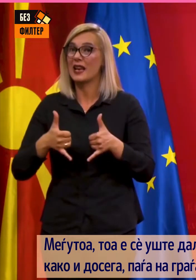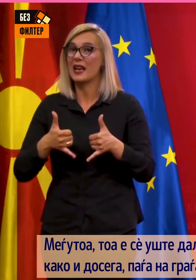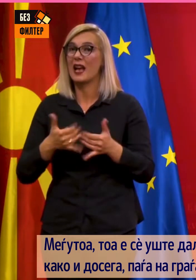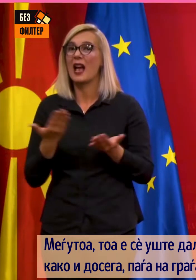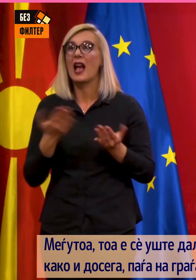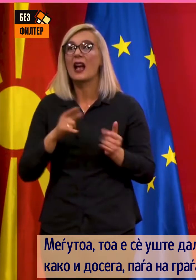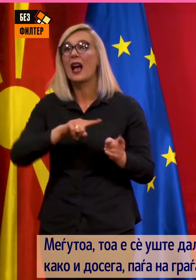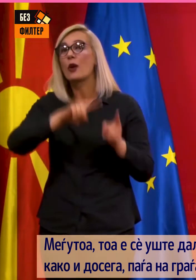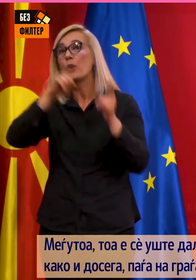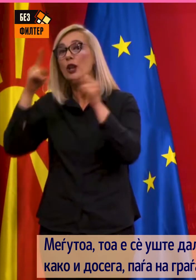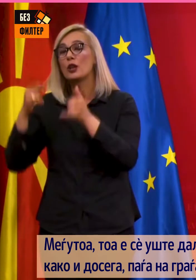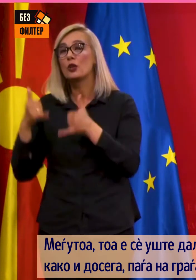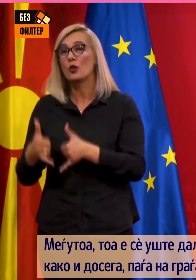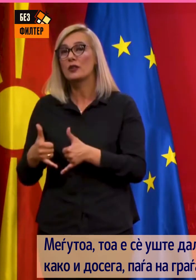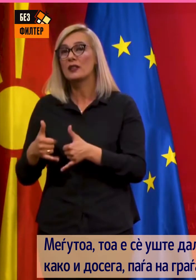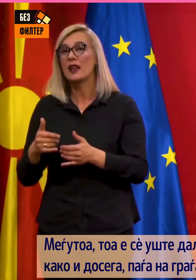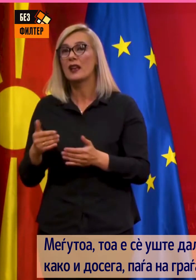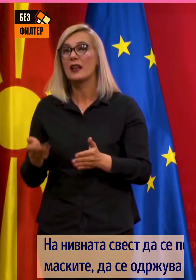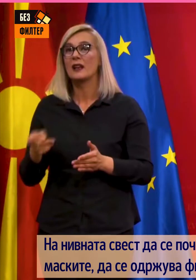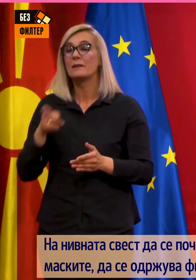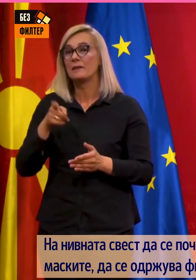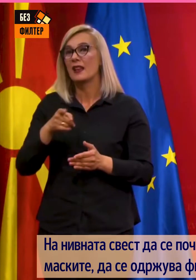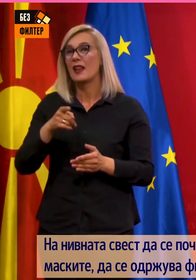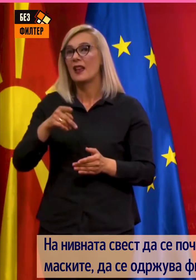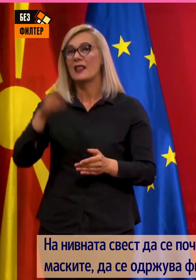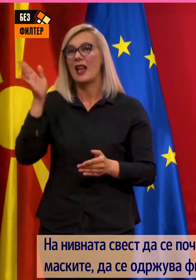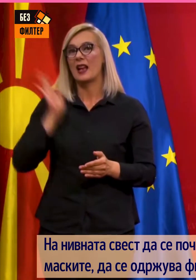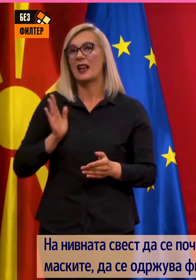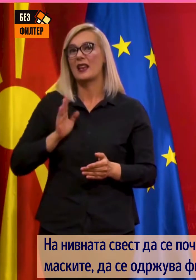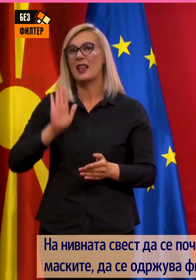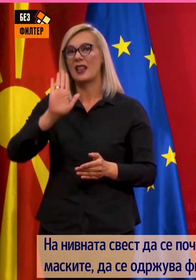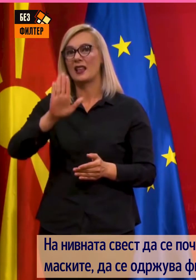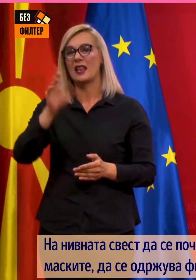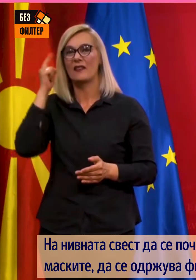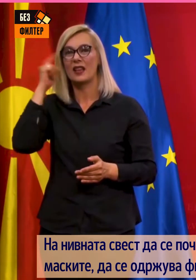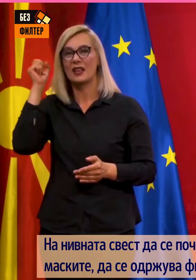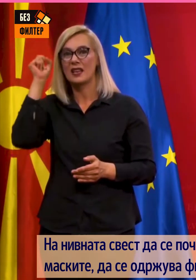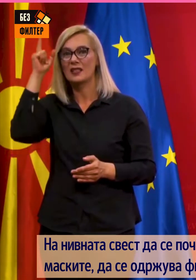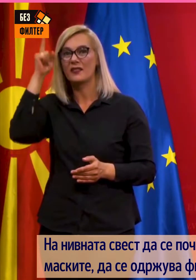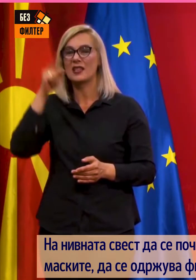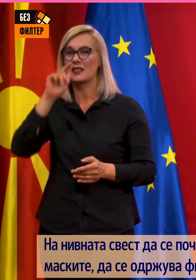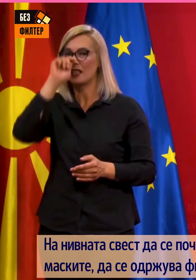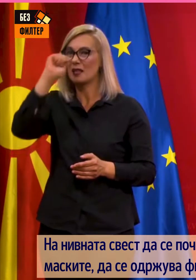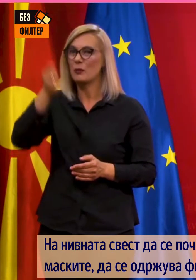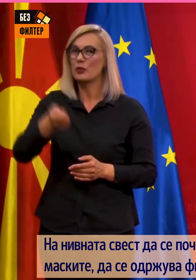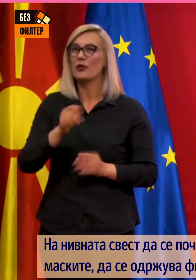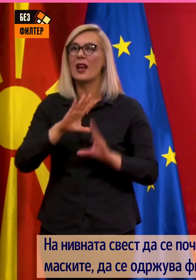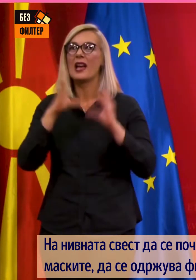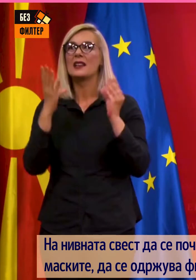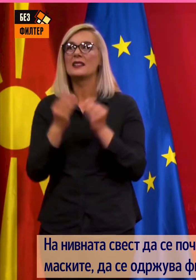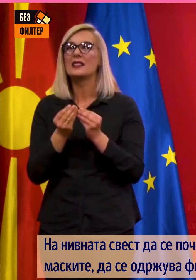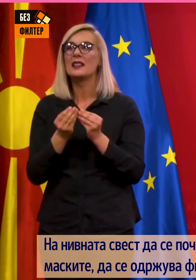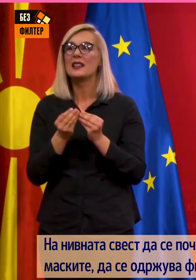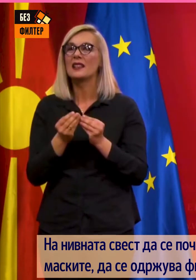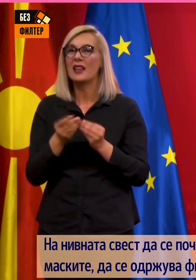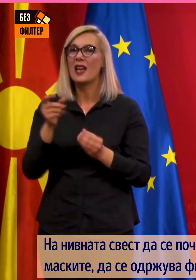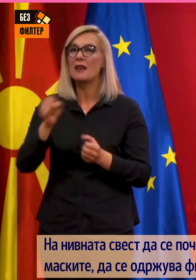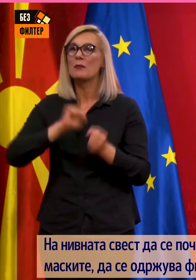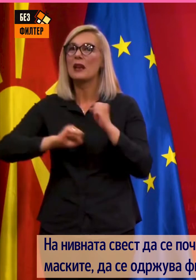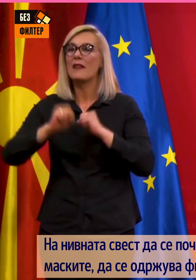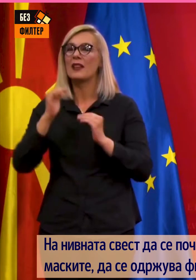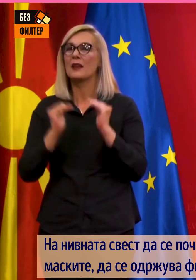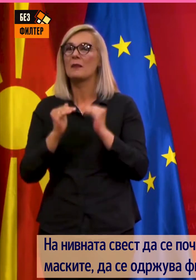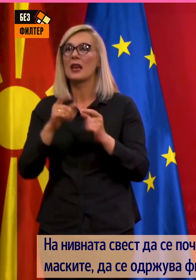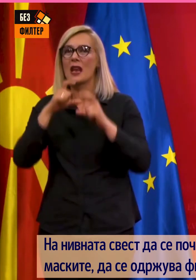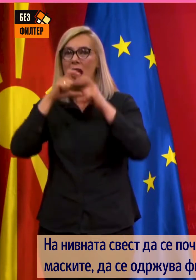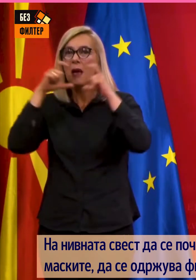и досега, паѓа на граѓаните, на нивната свест, да се почитуваат сите превентивни мерки, да се носат маските,